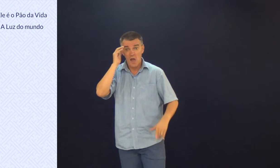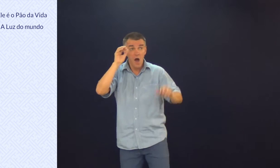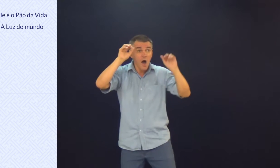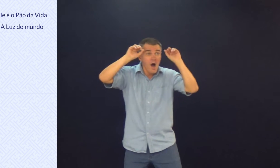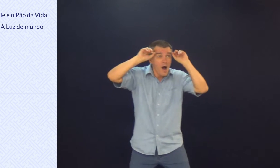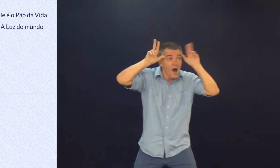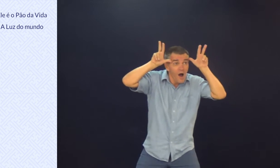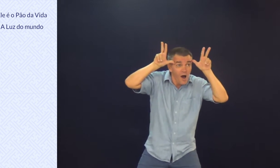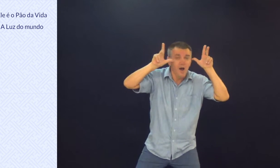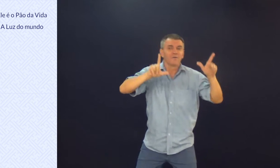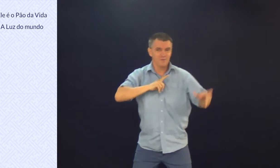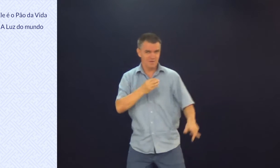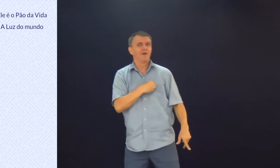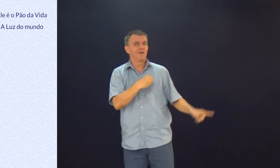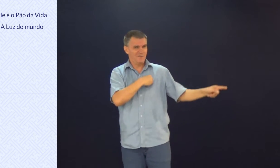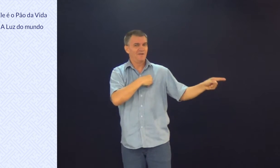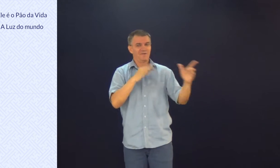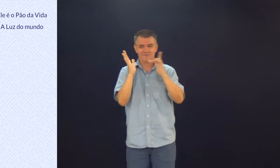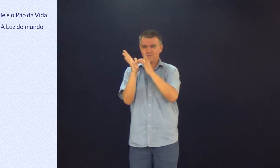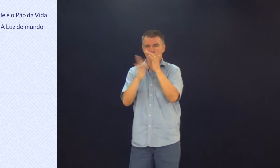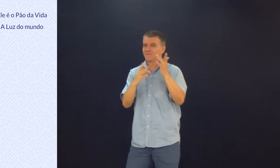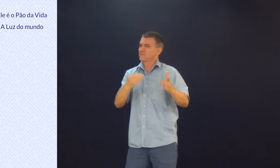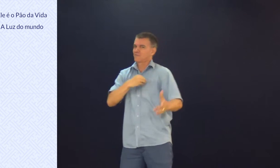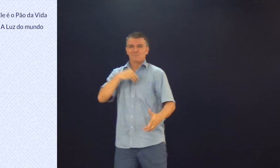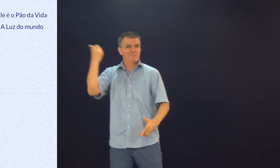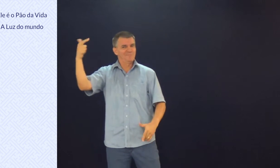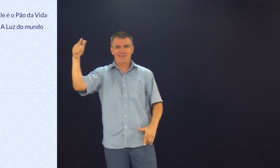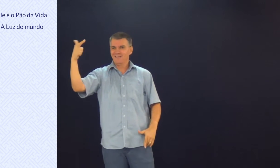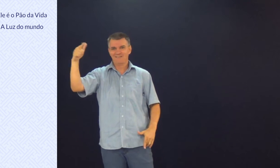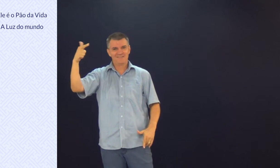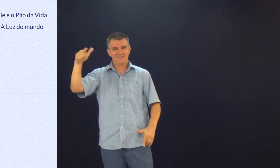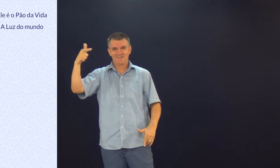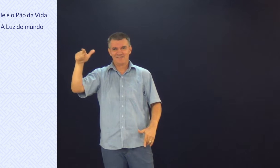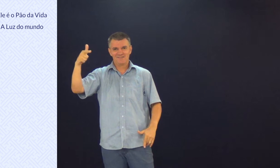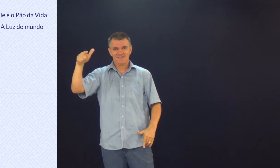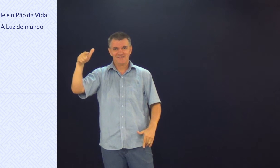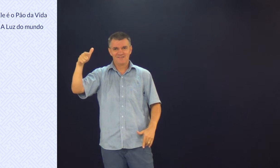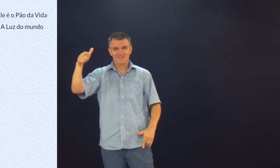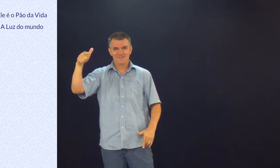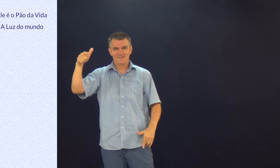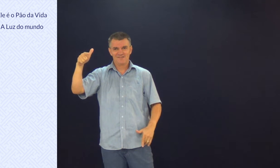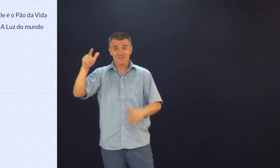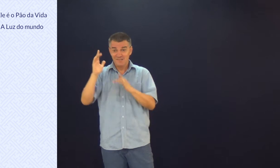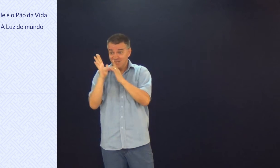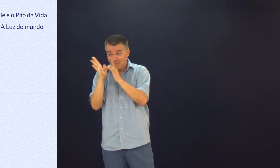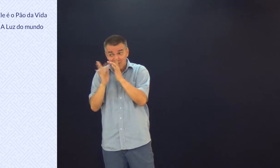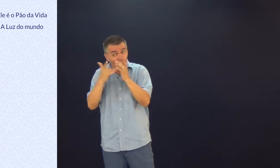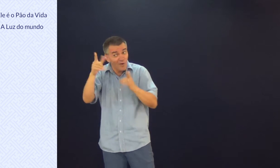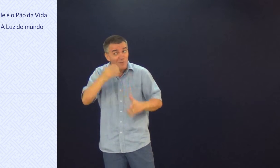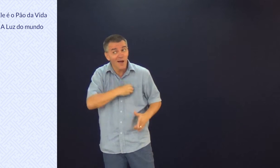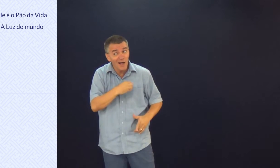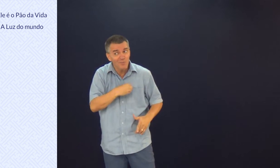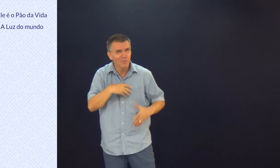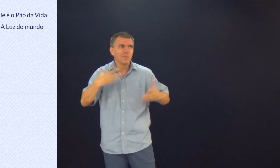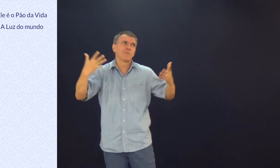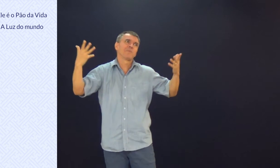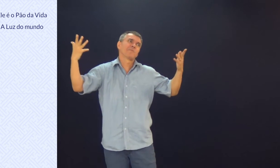não ó moisés em tinha pecado jesus não tinha jesus não